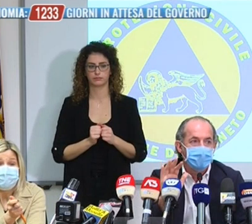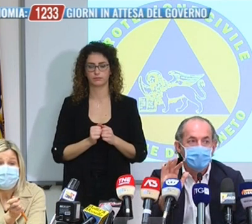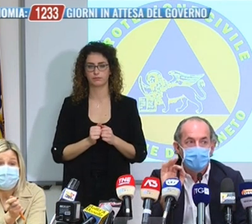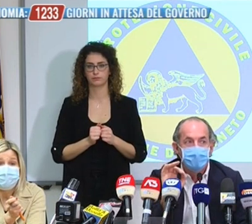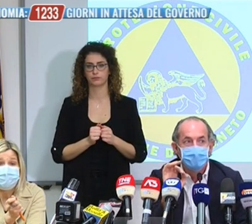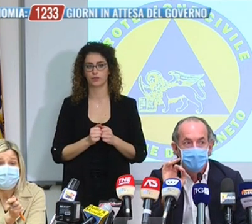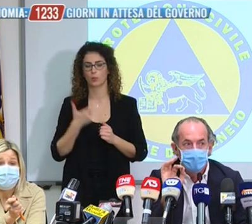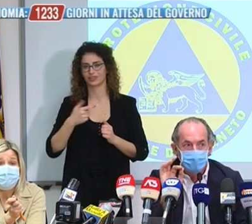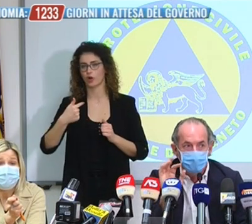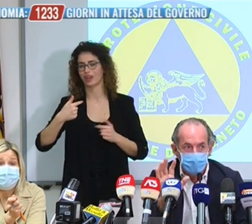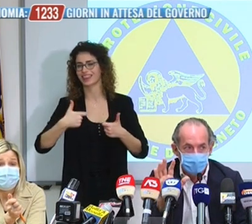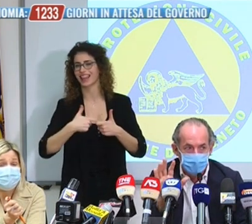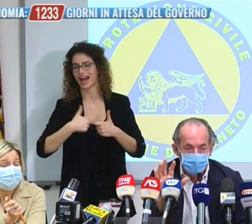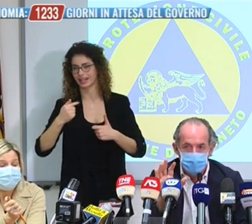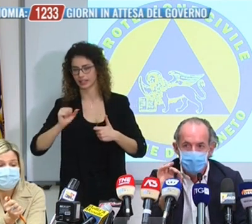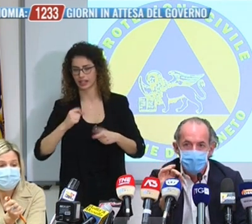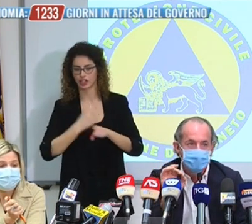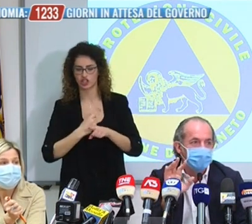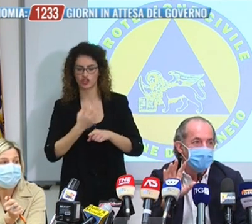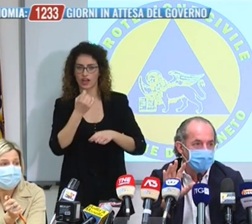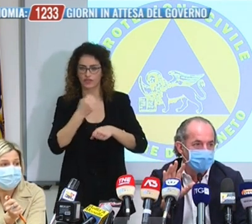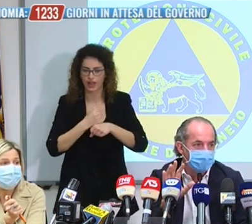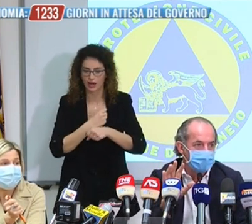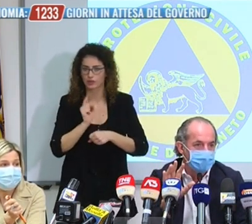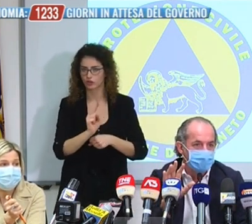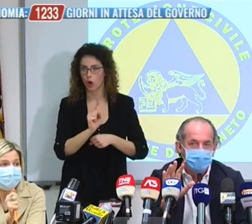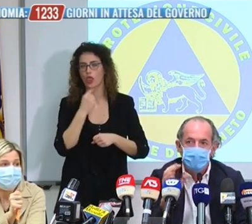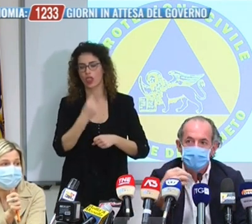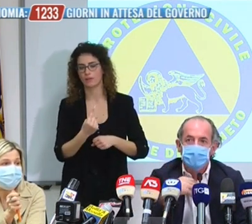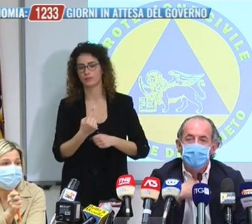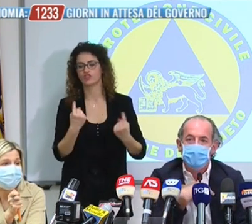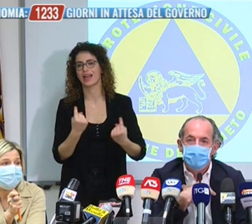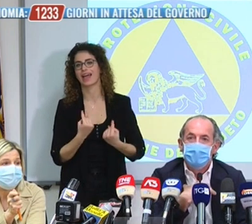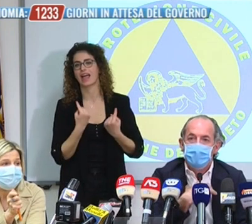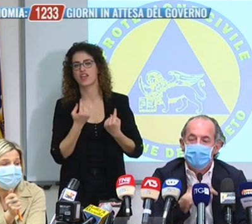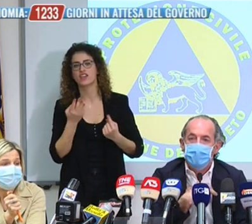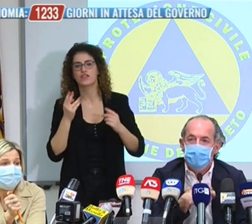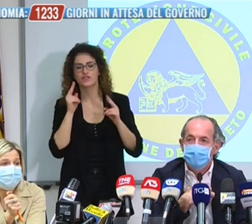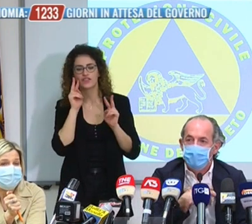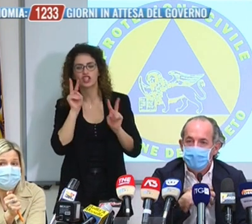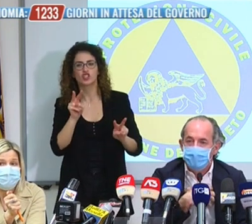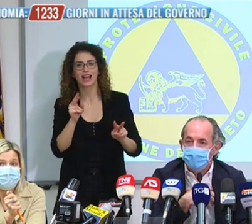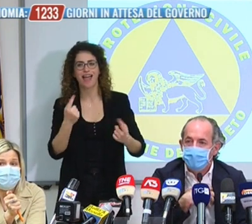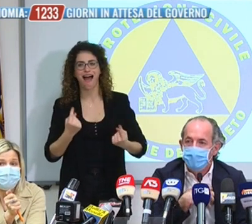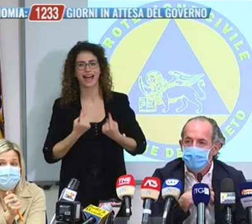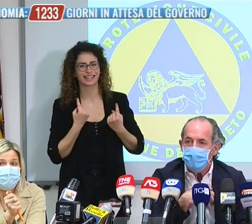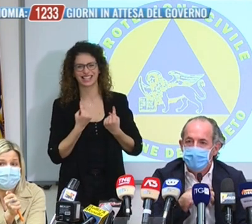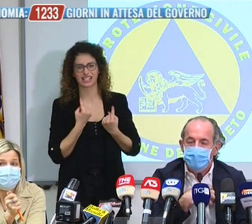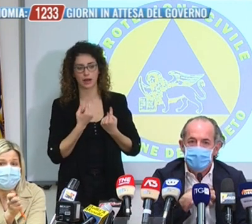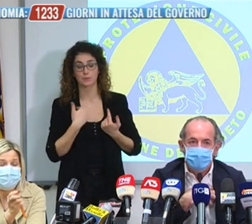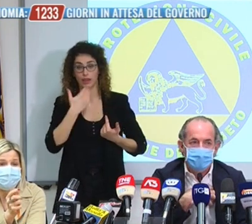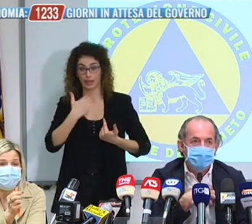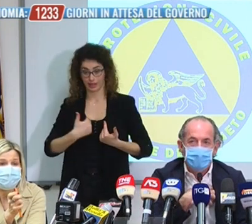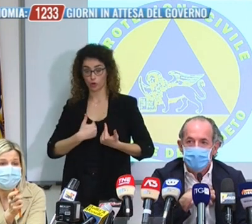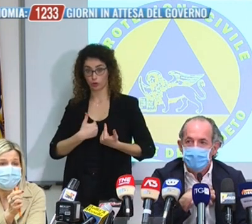Perché il TAR non entra nel merito di farmaci da usare, ma dice la vigile attesa, e secondo me ha fatto bene il TAR ad annullare